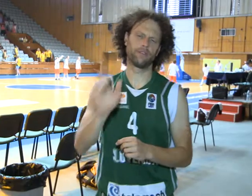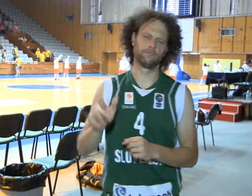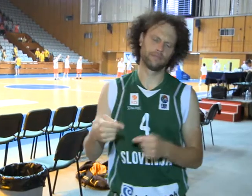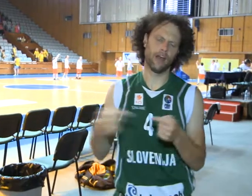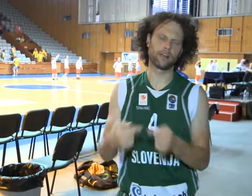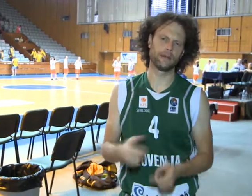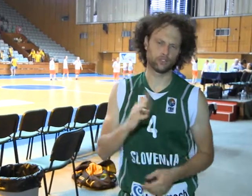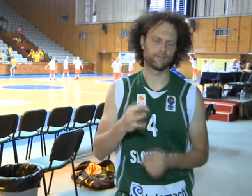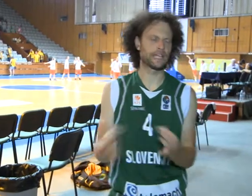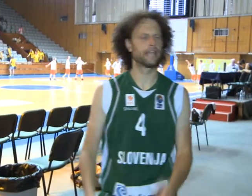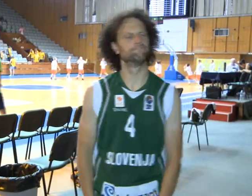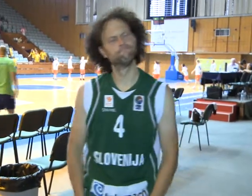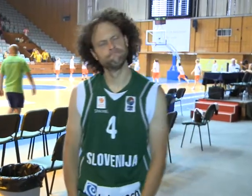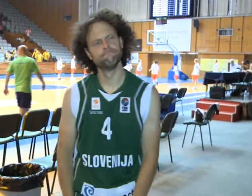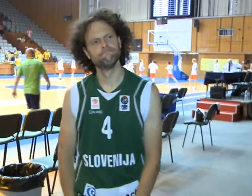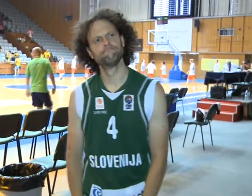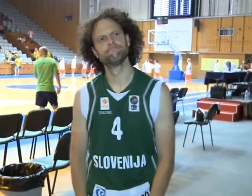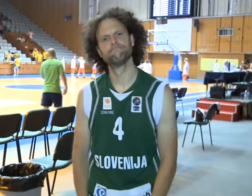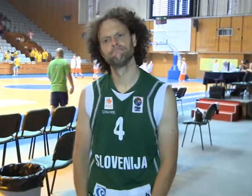s trenerjem in taktiko bomo pripravili se na četrtfinale.